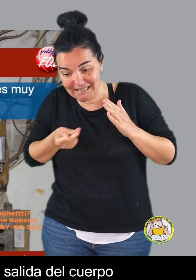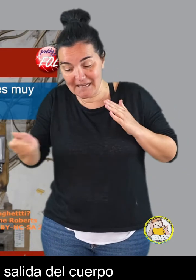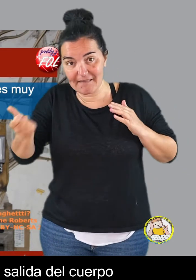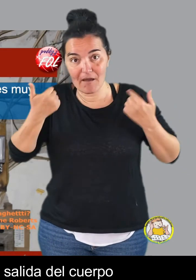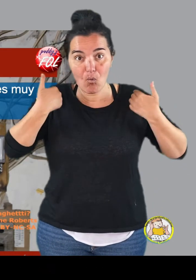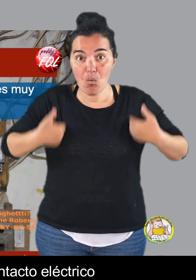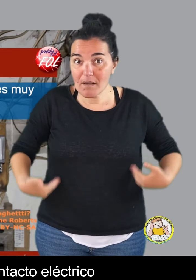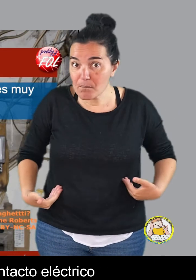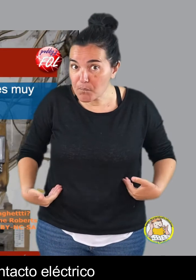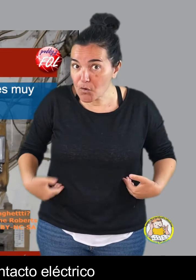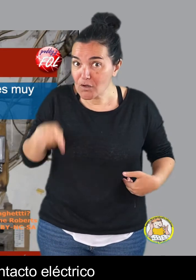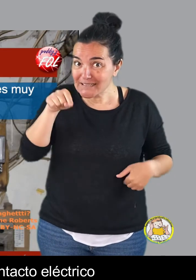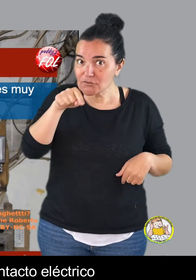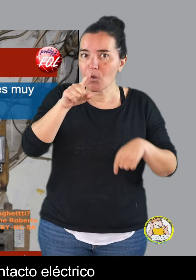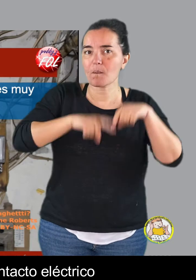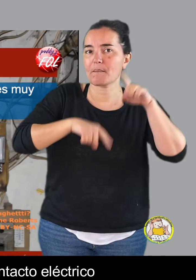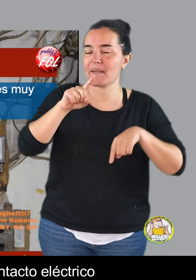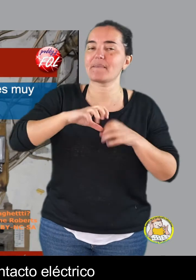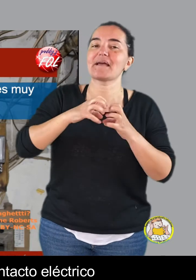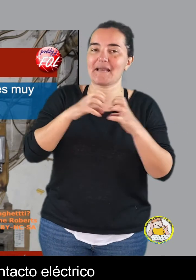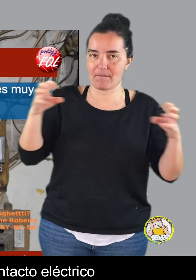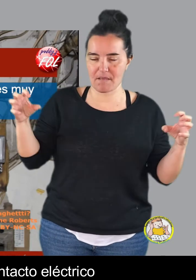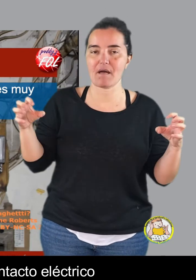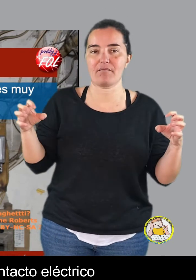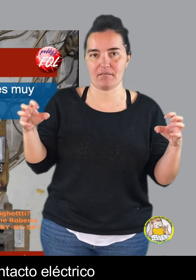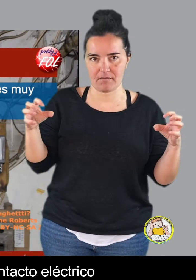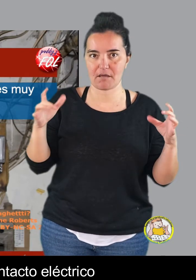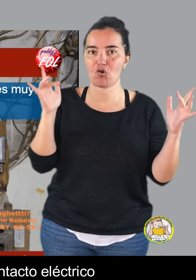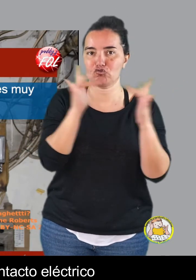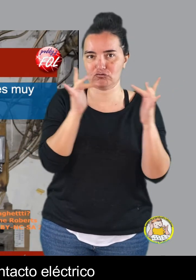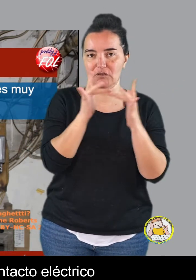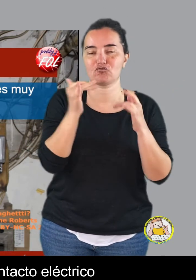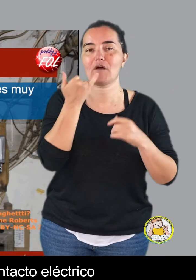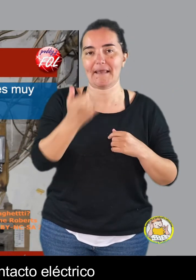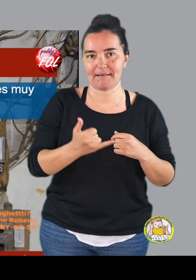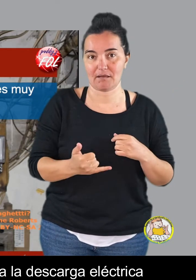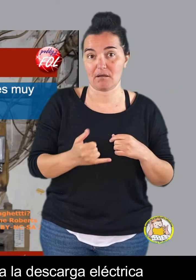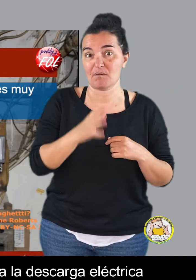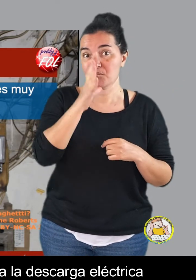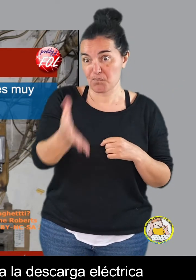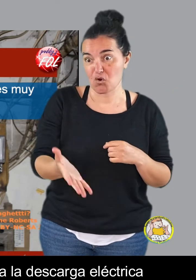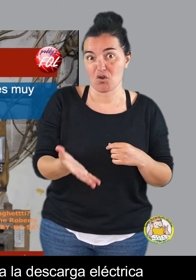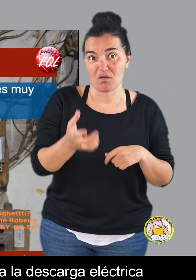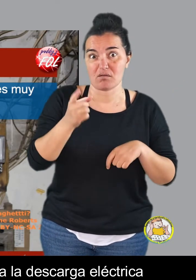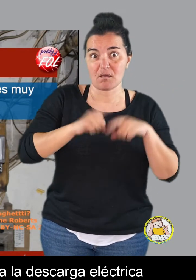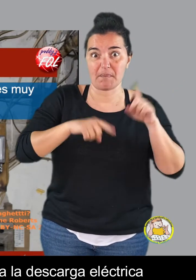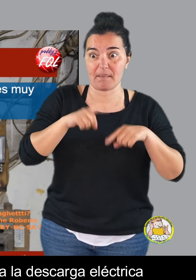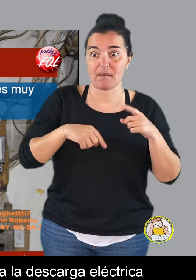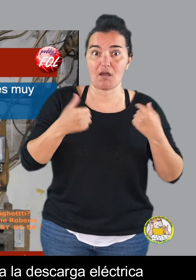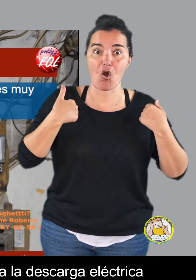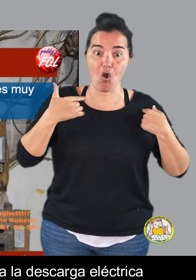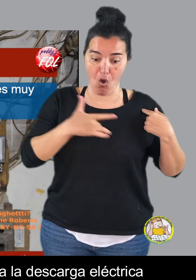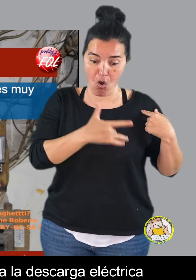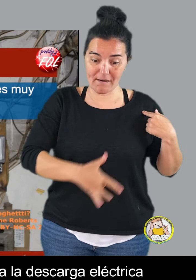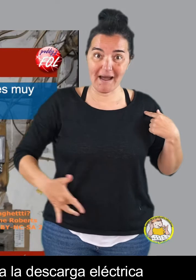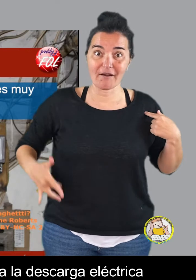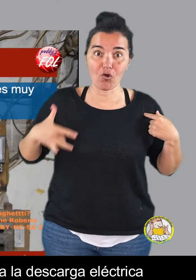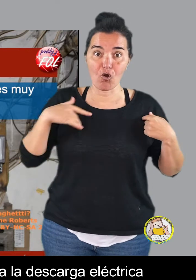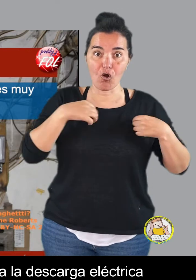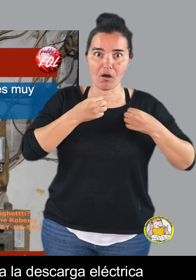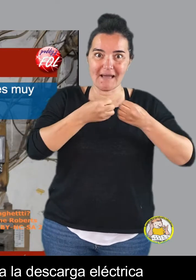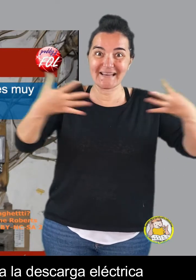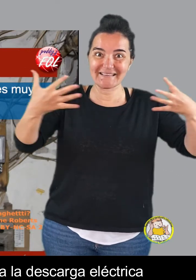salida del cuerpo va a determinar la gravedad del contacto eléctrico. pues va a determinar por qué